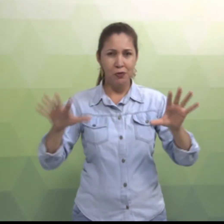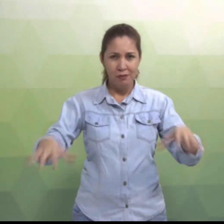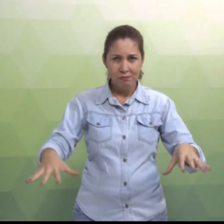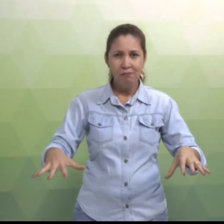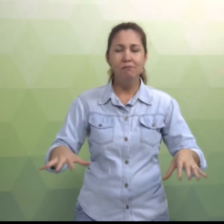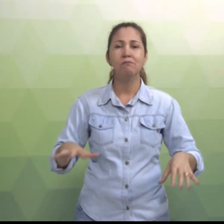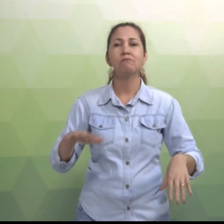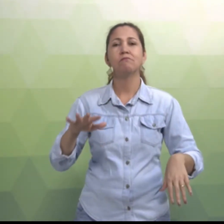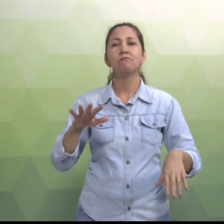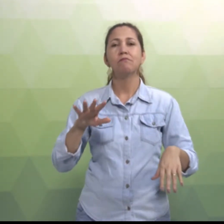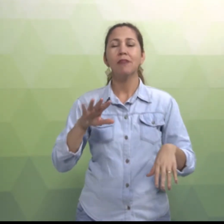de ouvintes